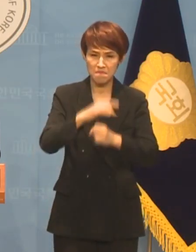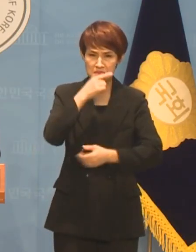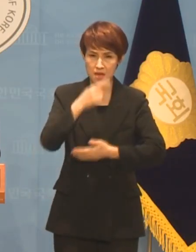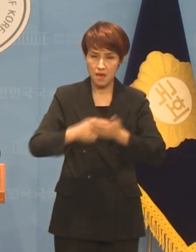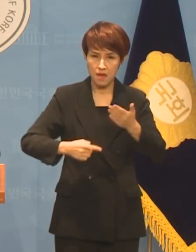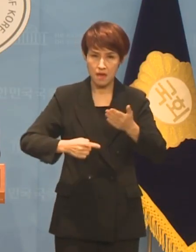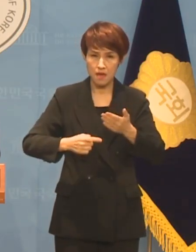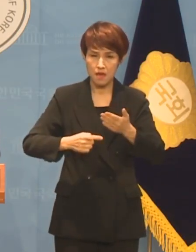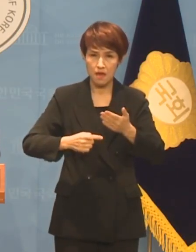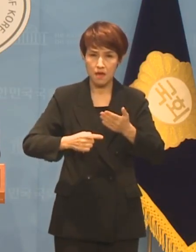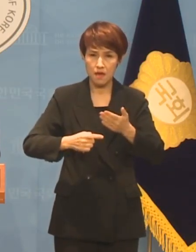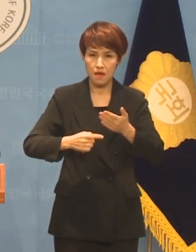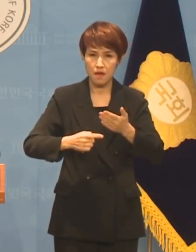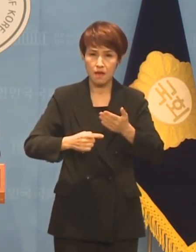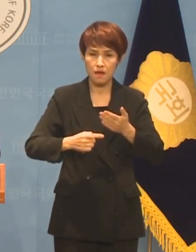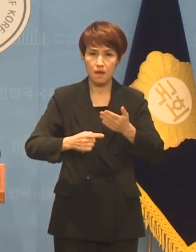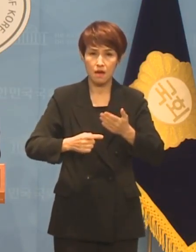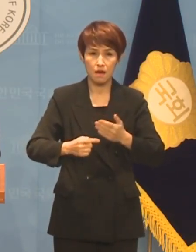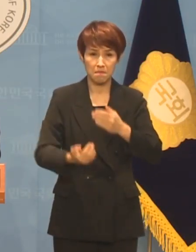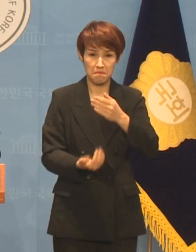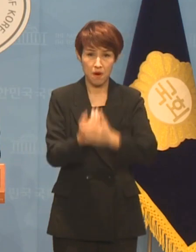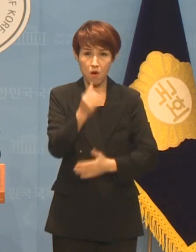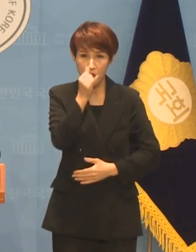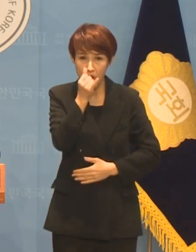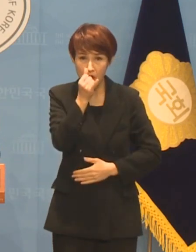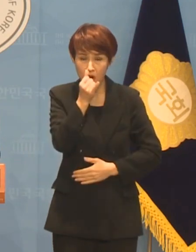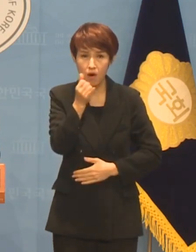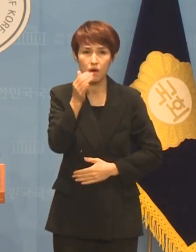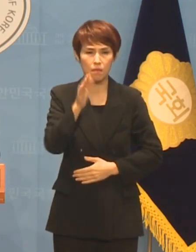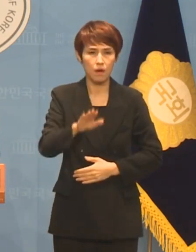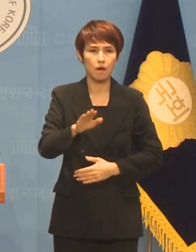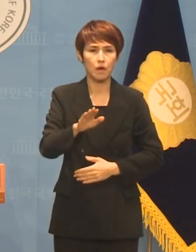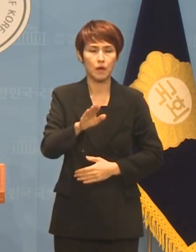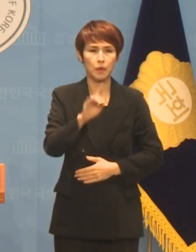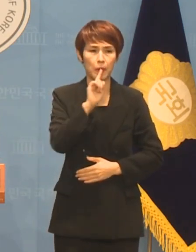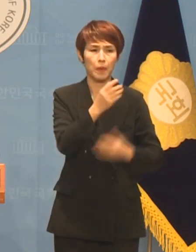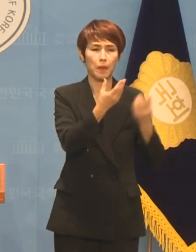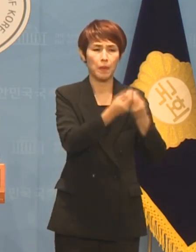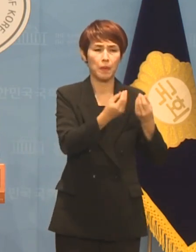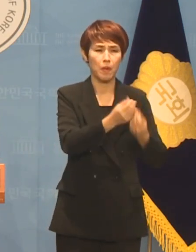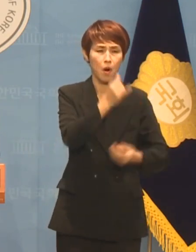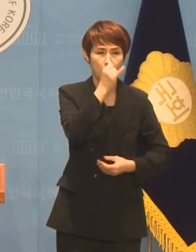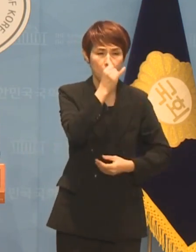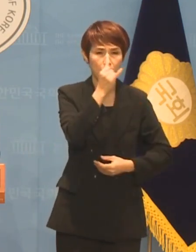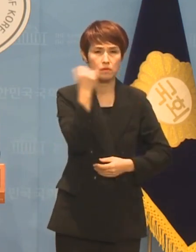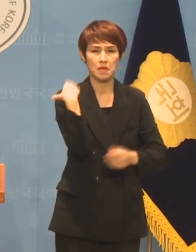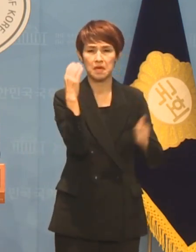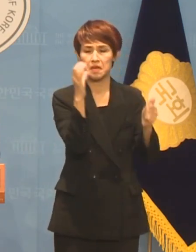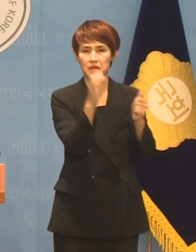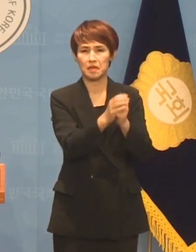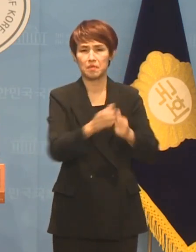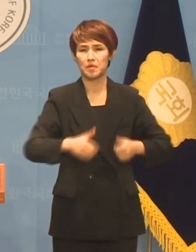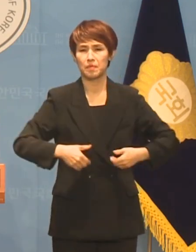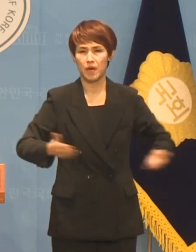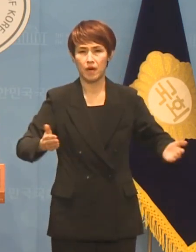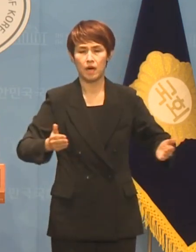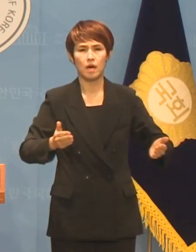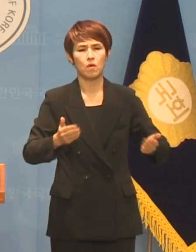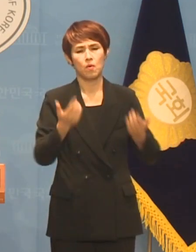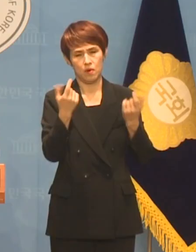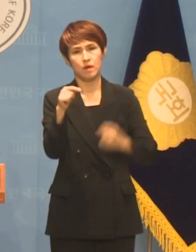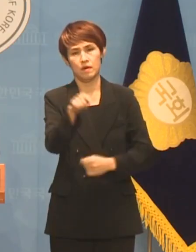적당히 둘러대기만 하면 아무런 책임을 지지 않아도 된다는